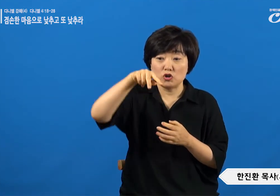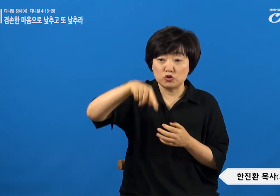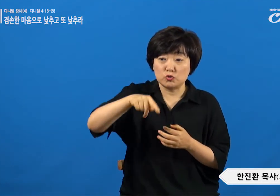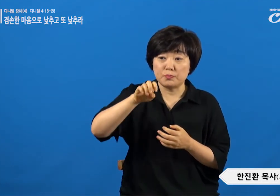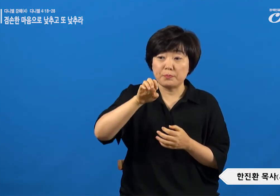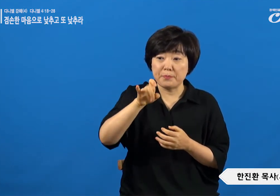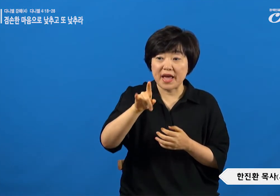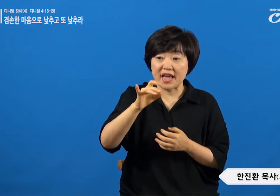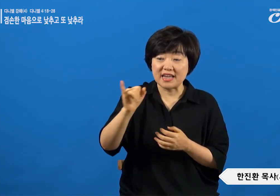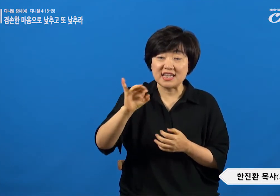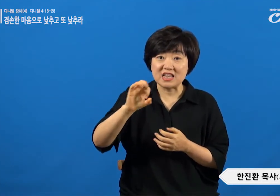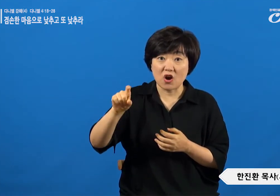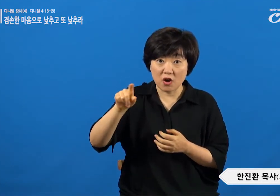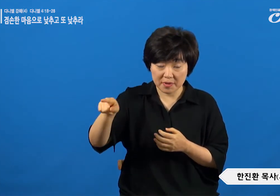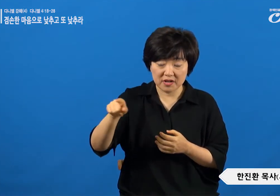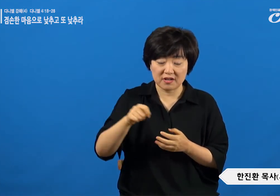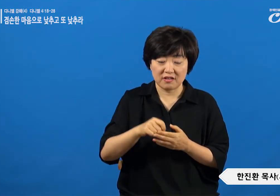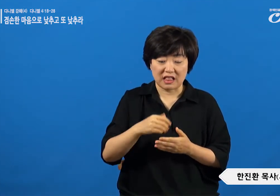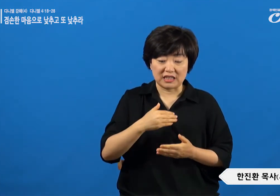자신을 높인다는 뜻입니다.